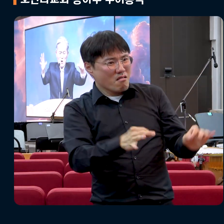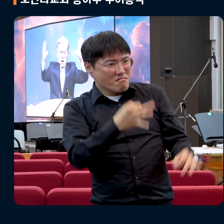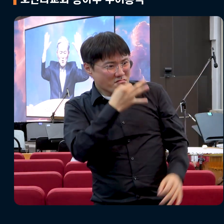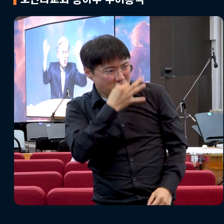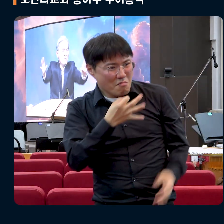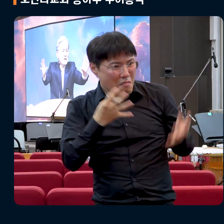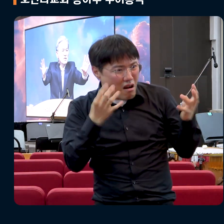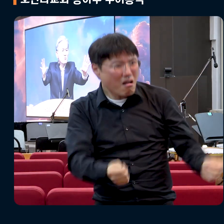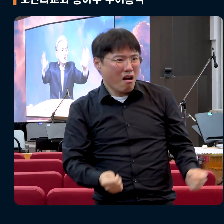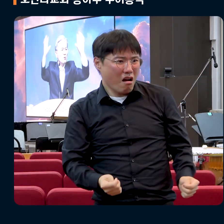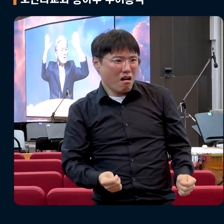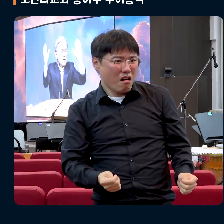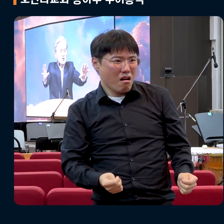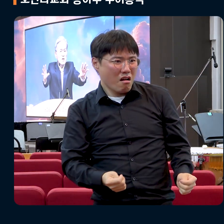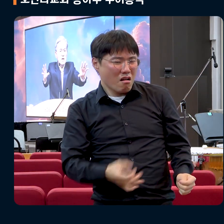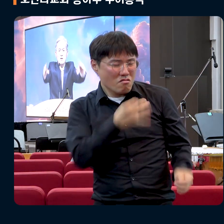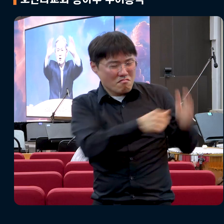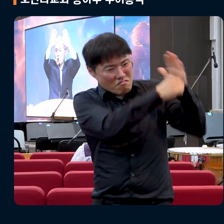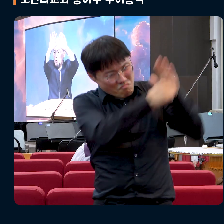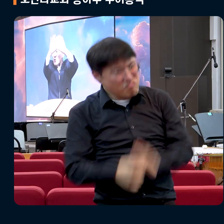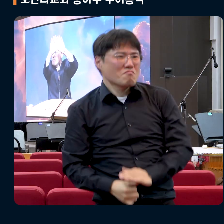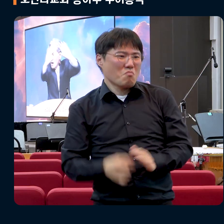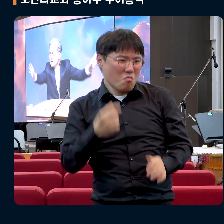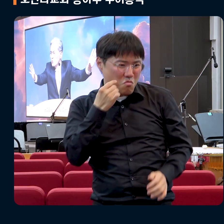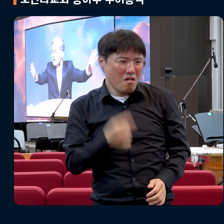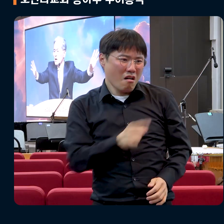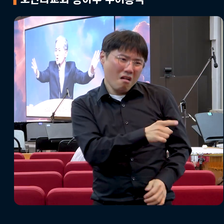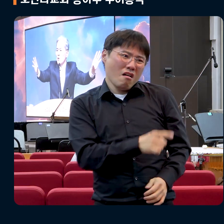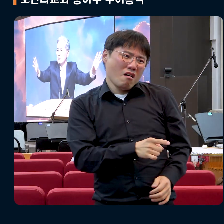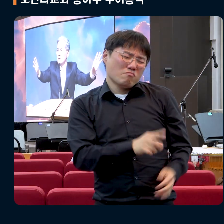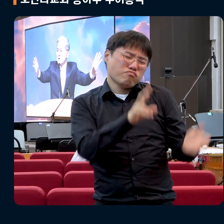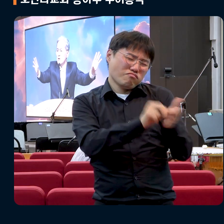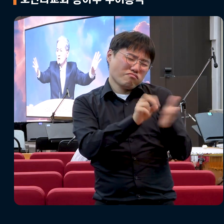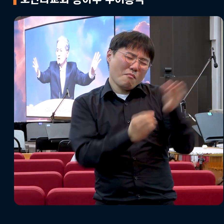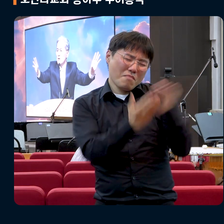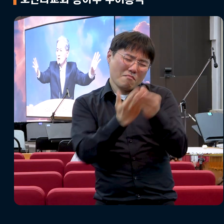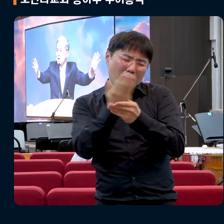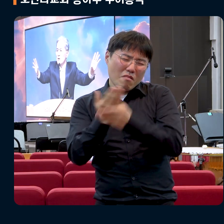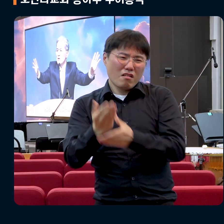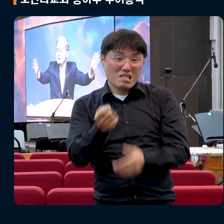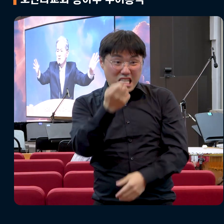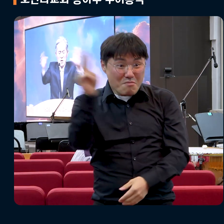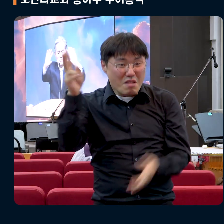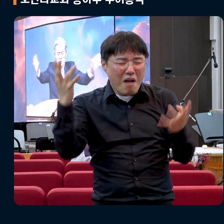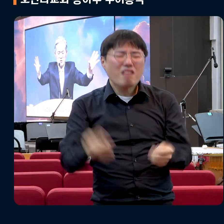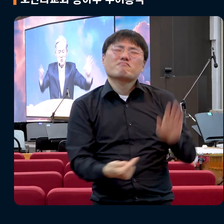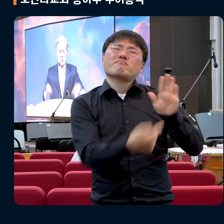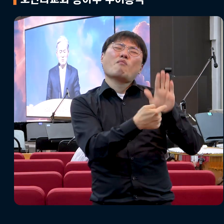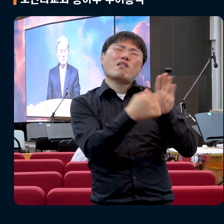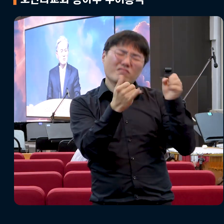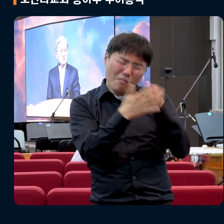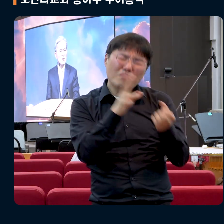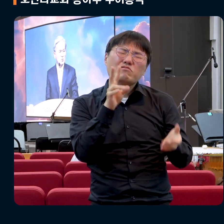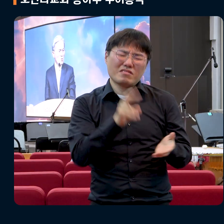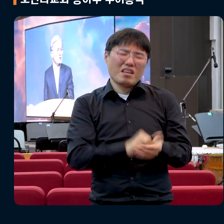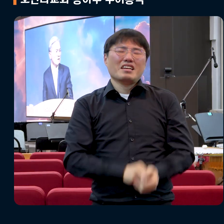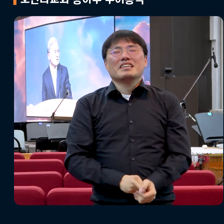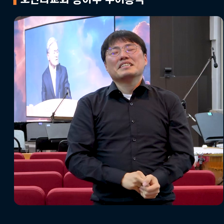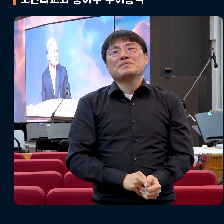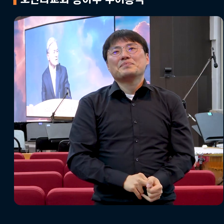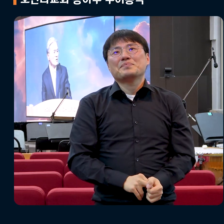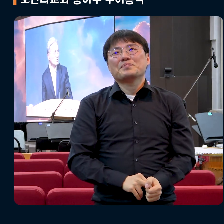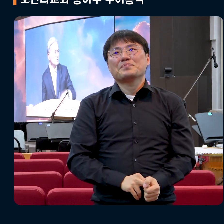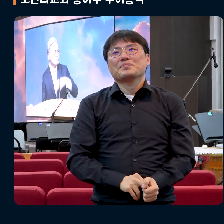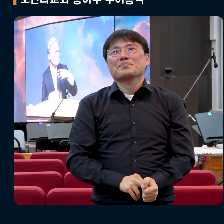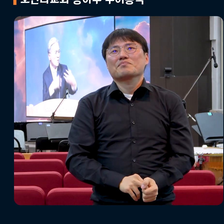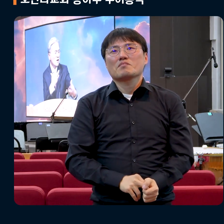정말 욕심과 욕망을 이기지 못하고 탈선한 이야기가 언론에 막 나오잖아요. 그게 문제죠. 또